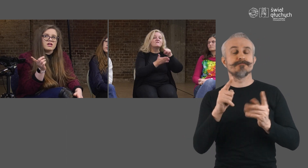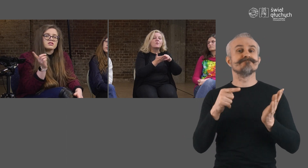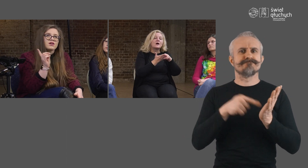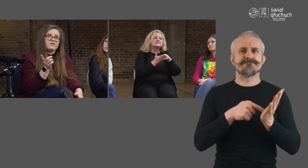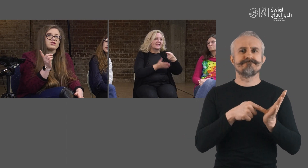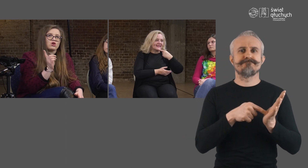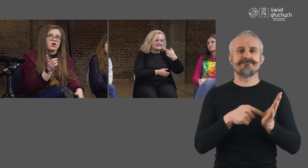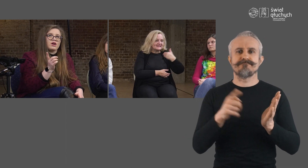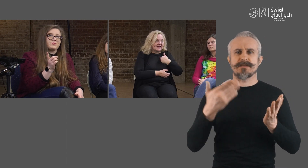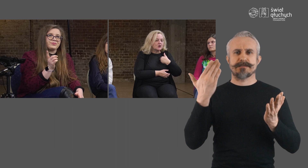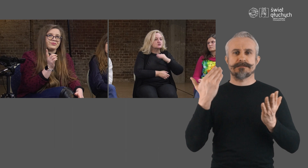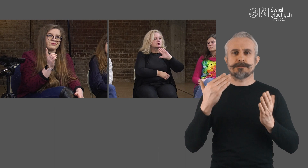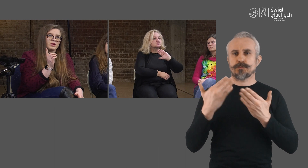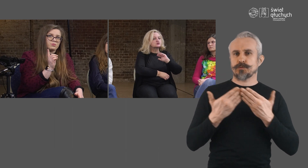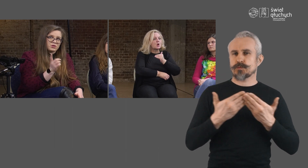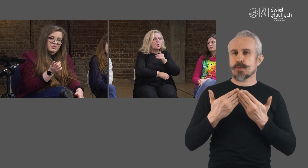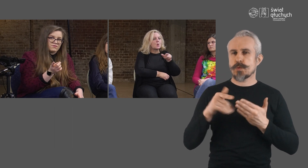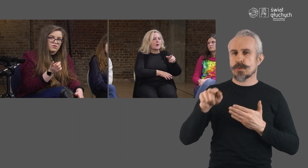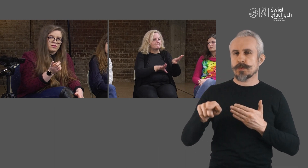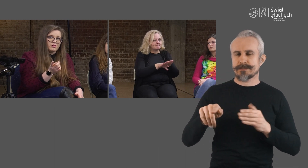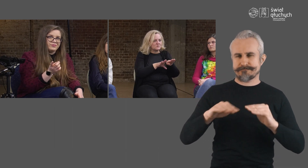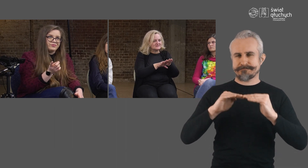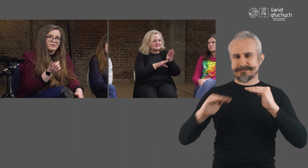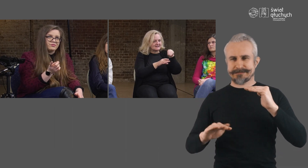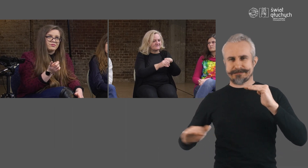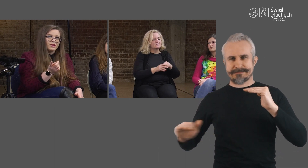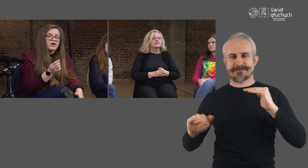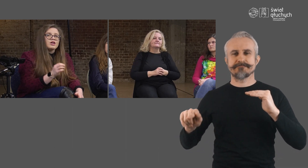język angielski w szkole podstawowej